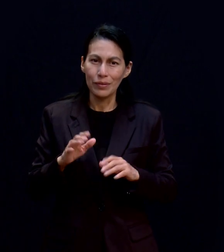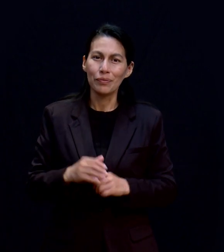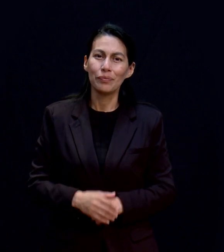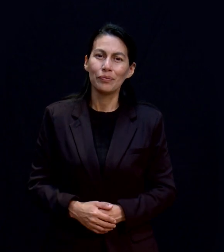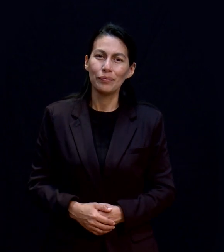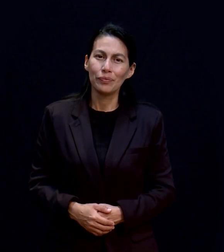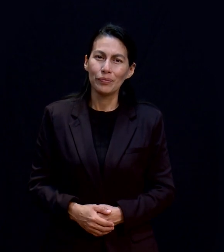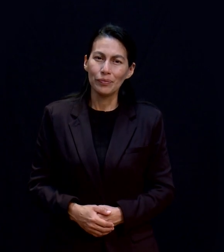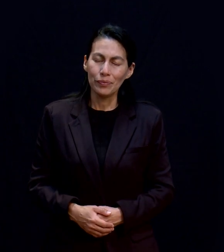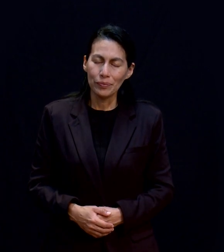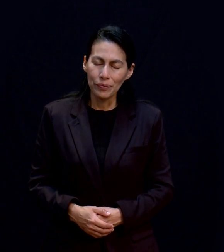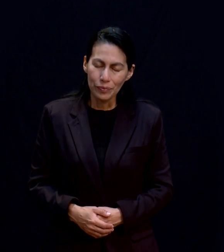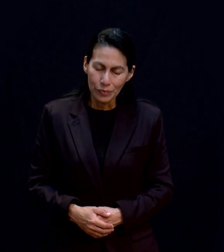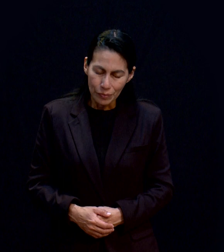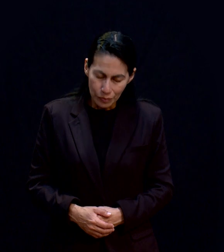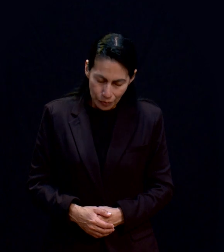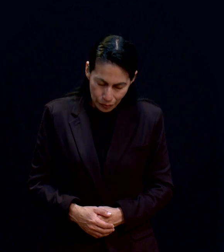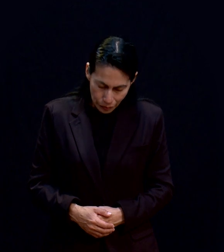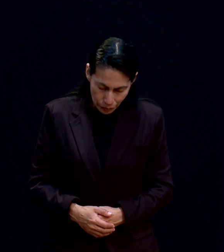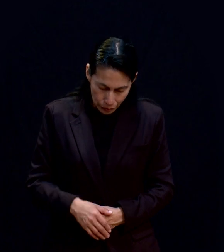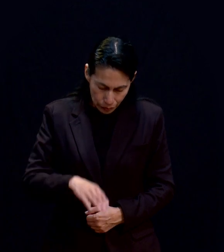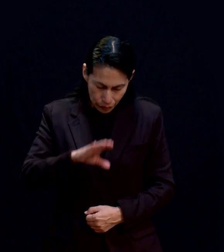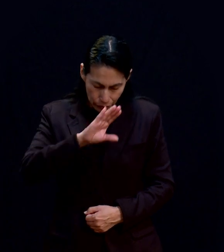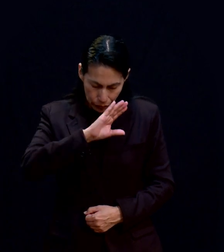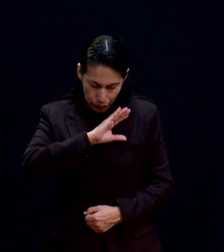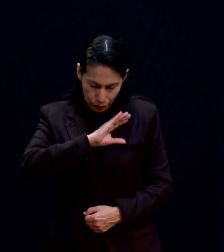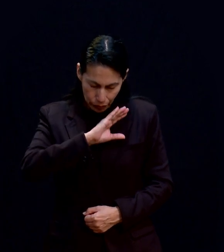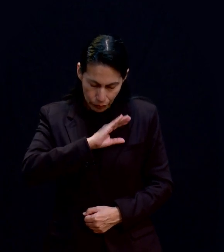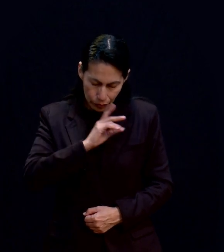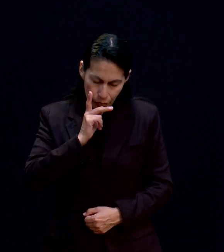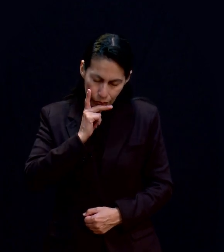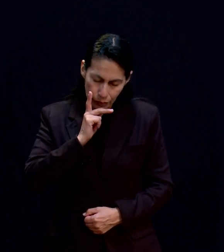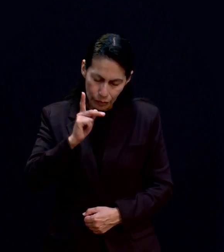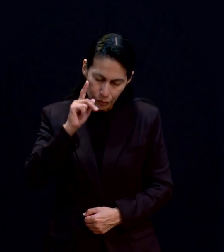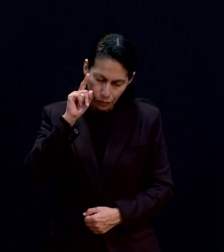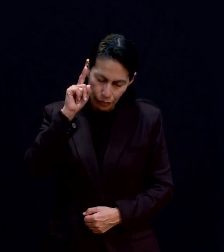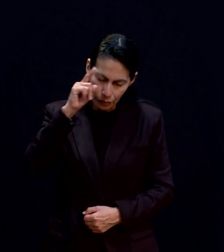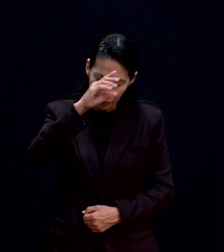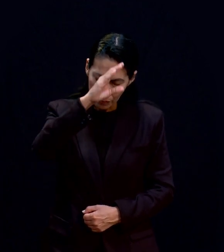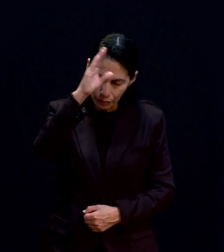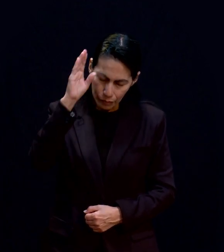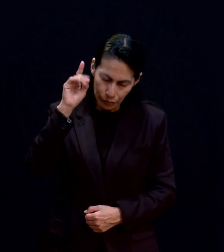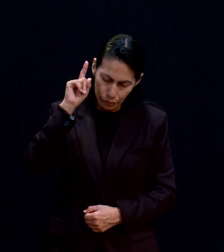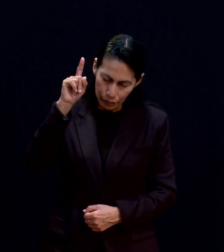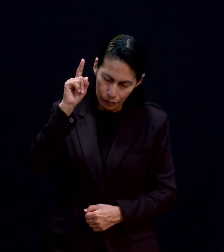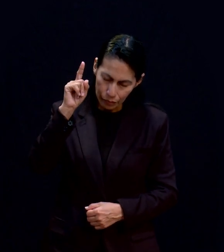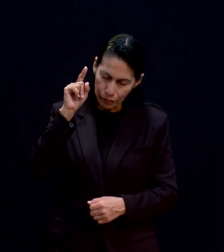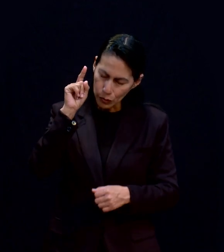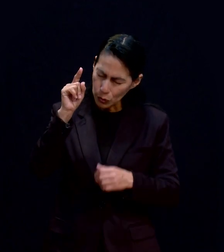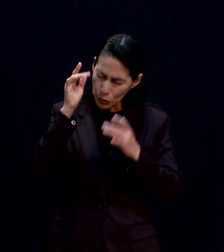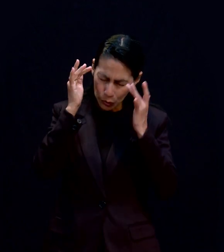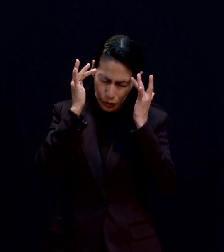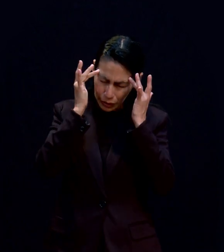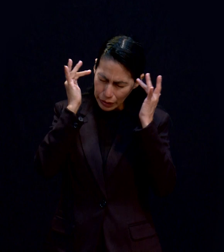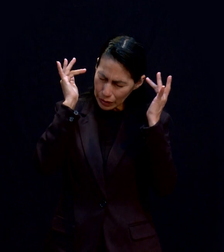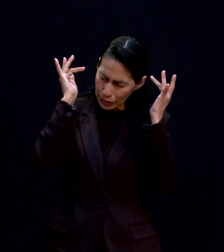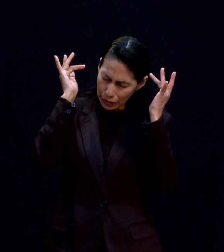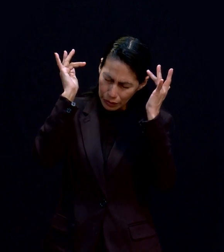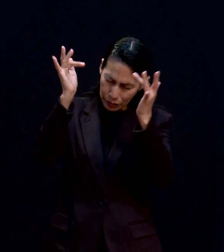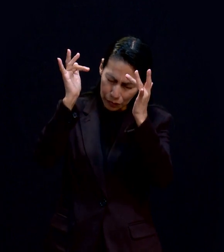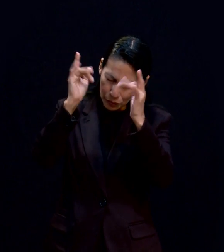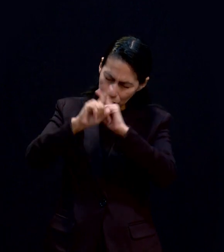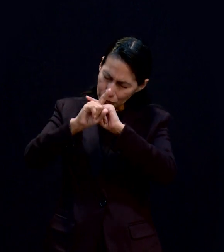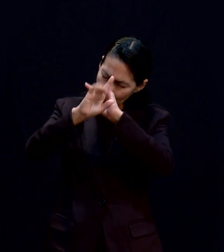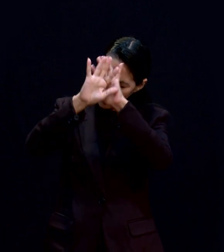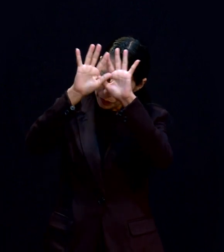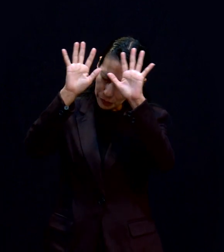bondad de orar por favor ok cariñoso señor que estás en el cielo santificado y